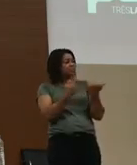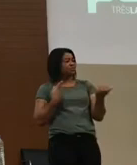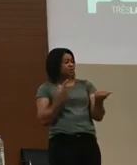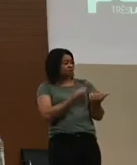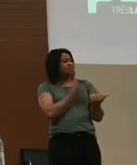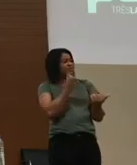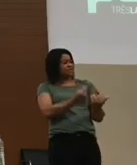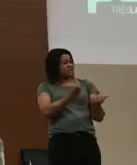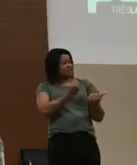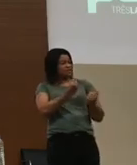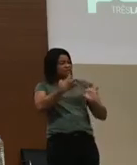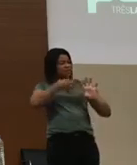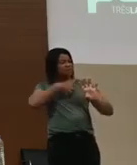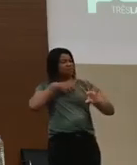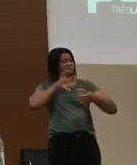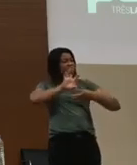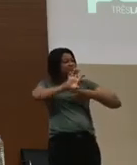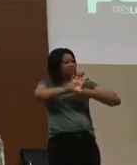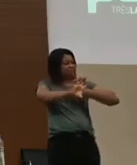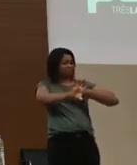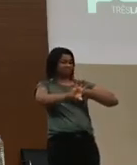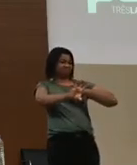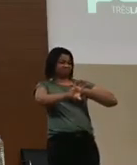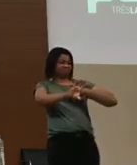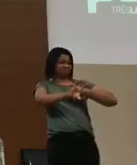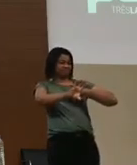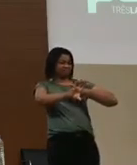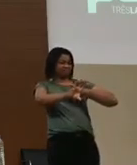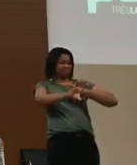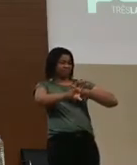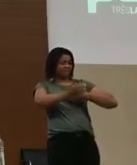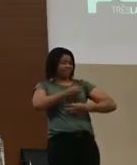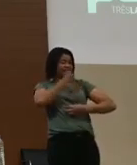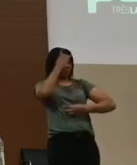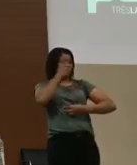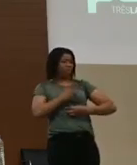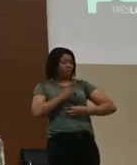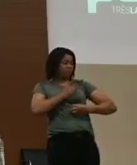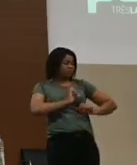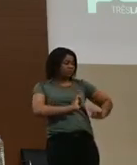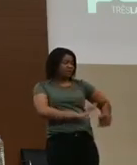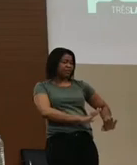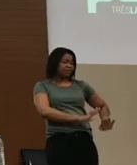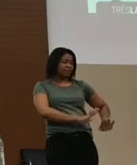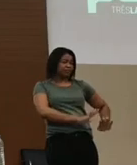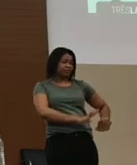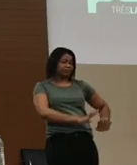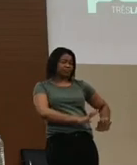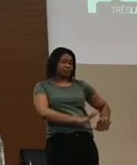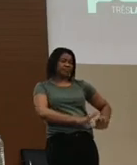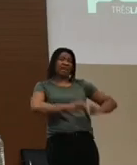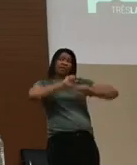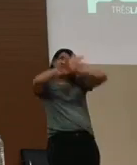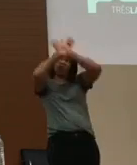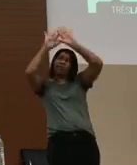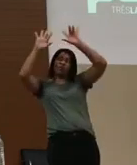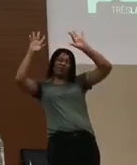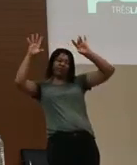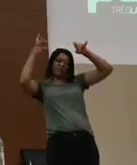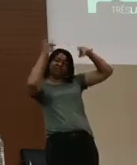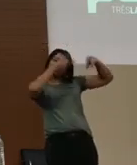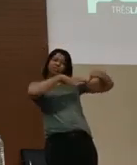do que a sua própria vida. Ele se esvaziou, ele se entregou, ele renunciou, ele se deu.